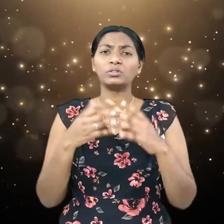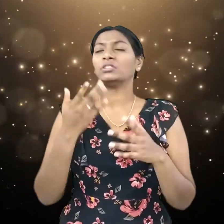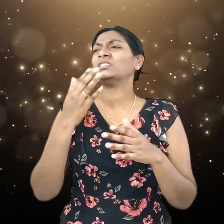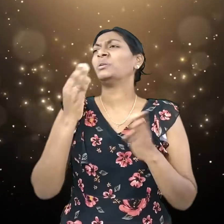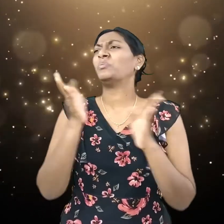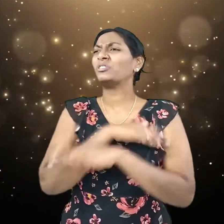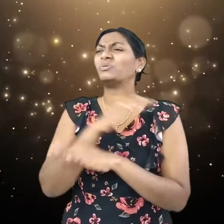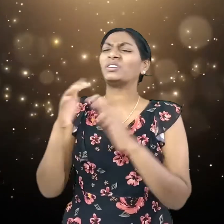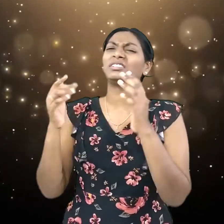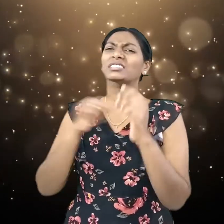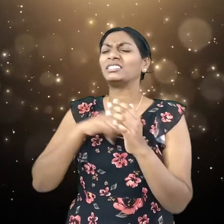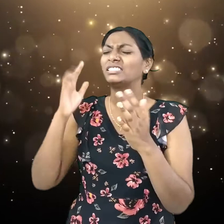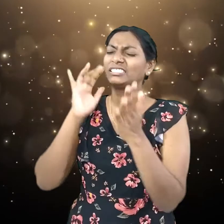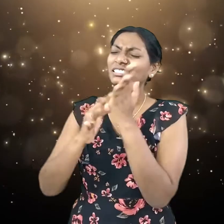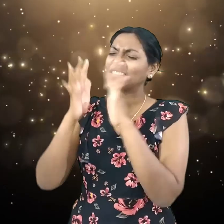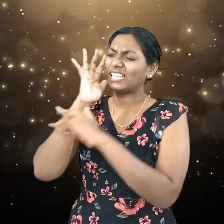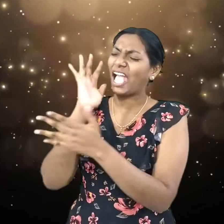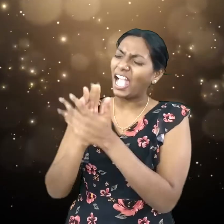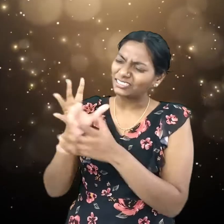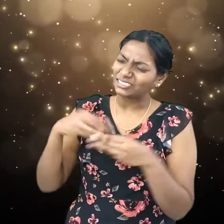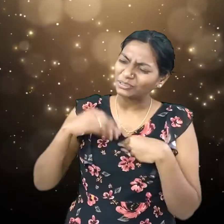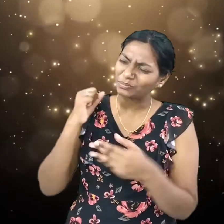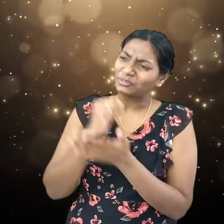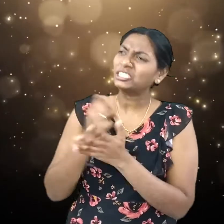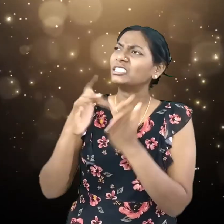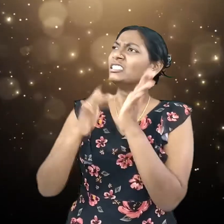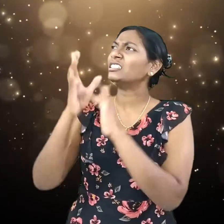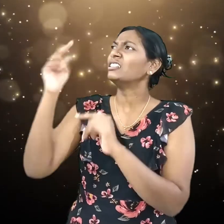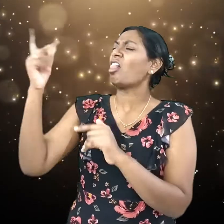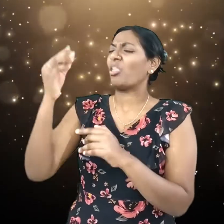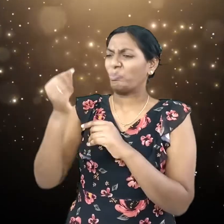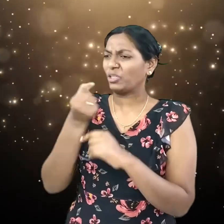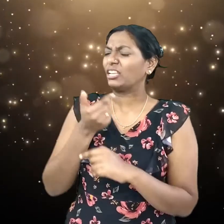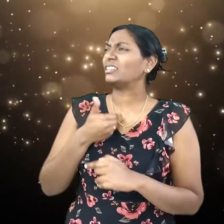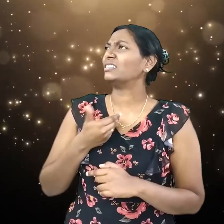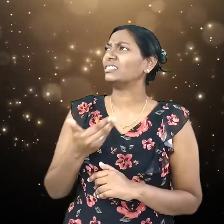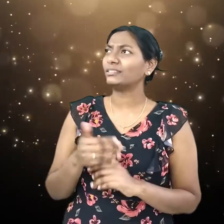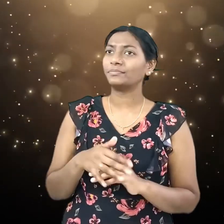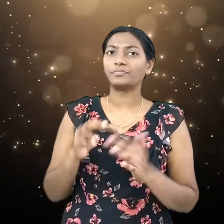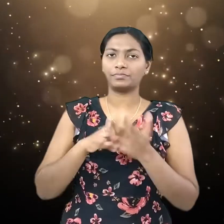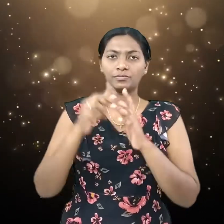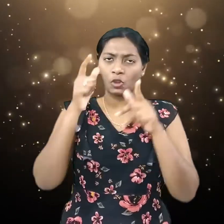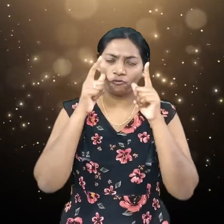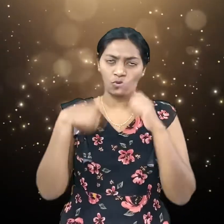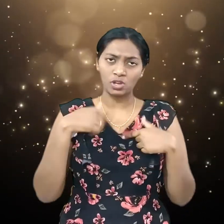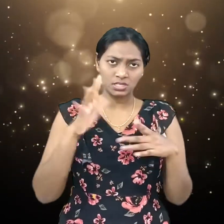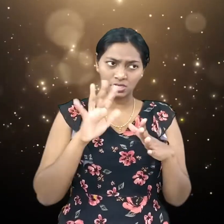वी आर नॉट फूल्स, हम बेवकूफ नहीं है, हमने कहानियों पे विश्वास नहीं किया, हमारे माने प्रेज द लॉर्ड,